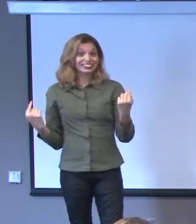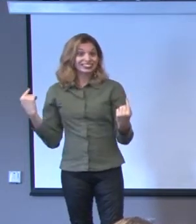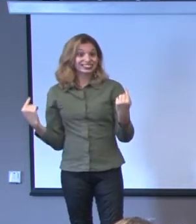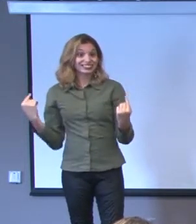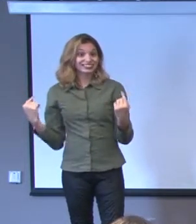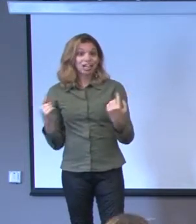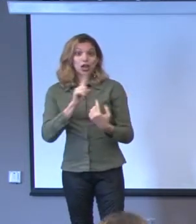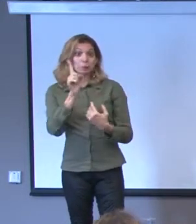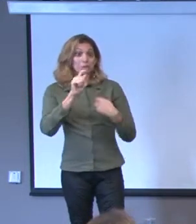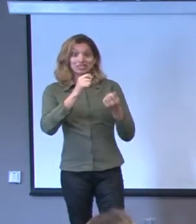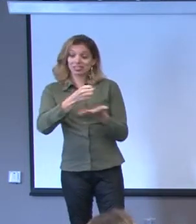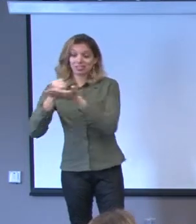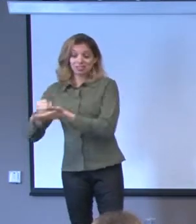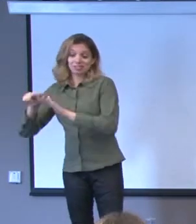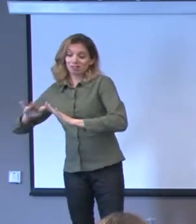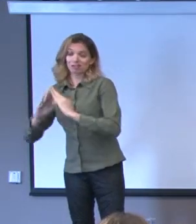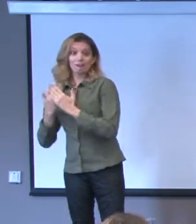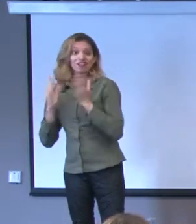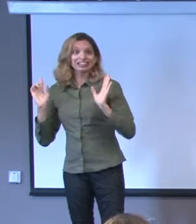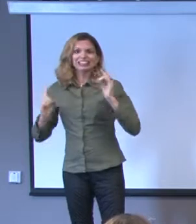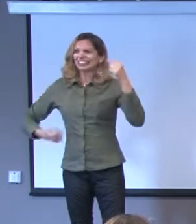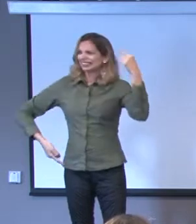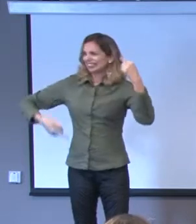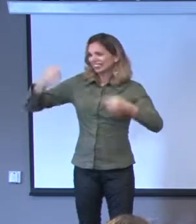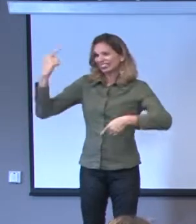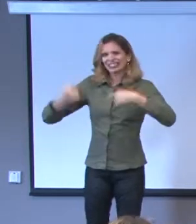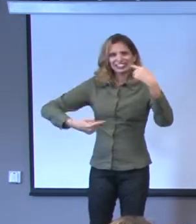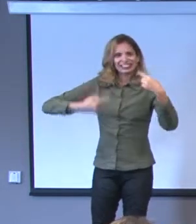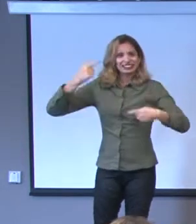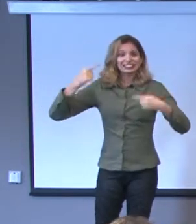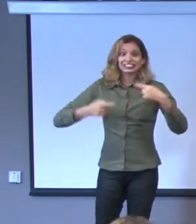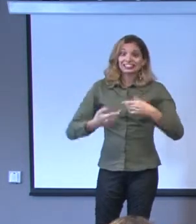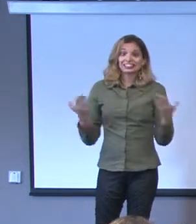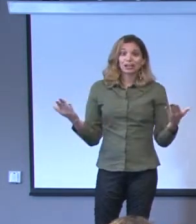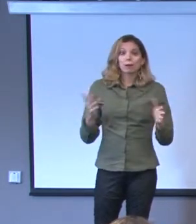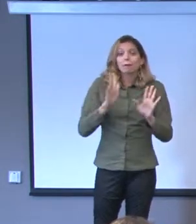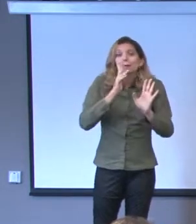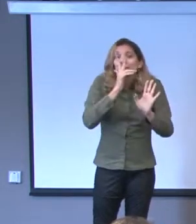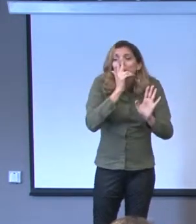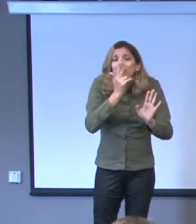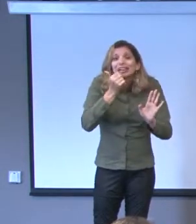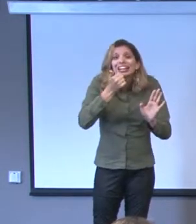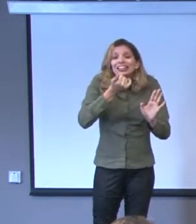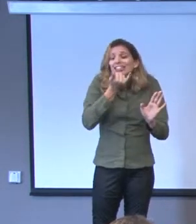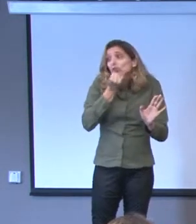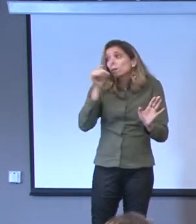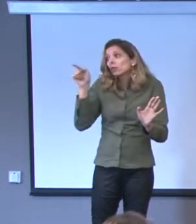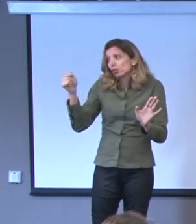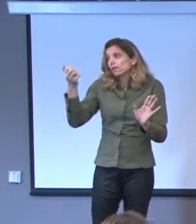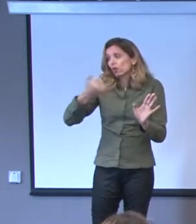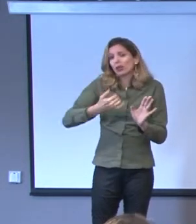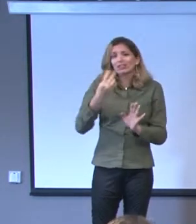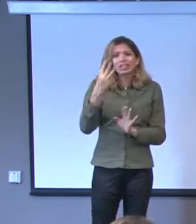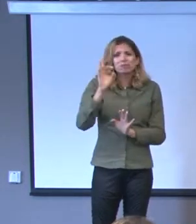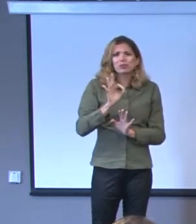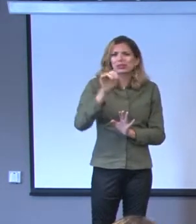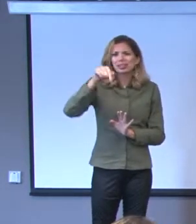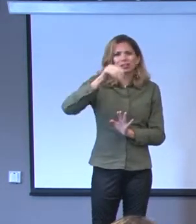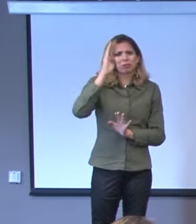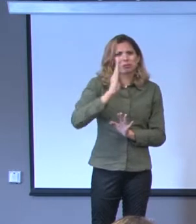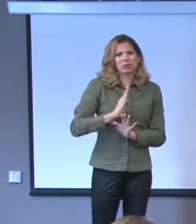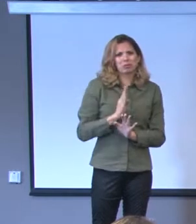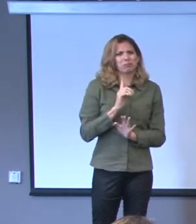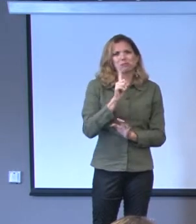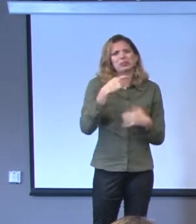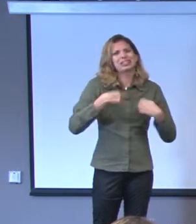A grande questão dessa discussão, que ela é inútil para o nosso país, você mesmo citou 3%, ela é inútil. Essa